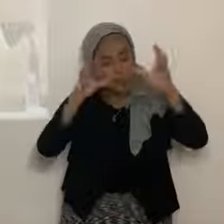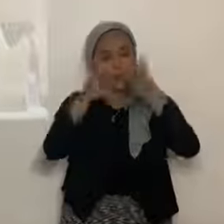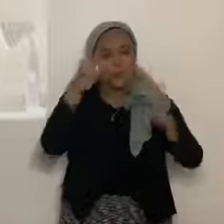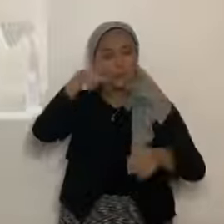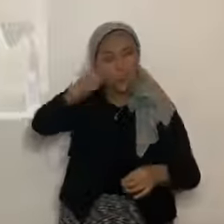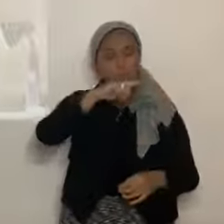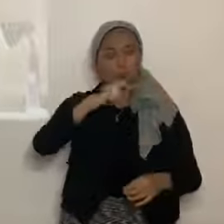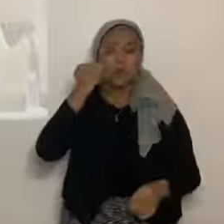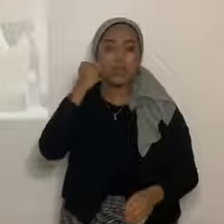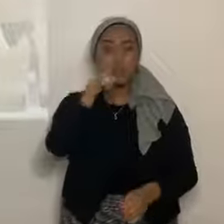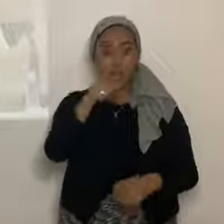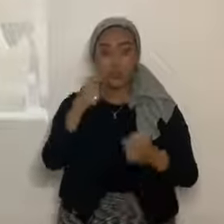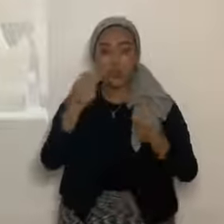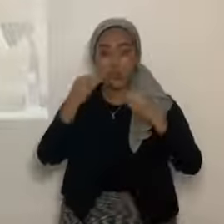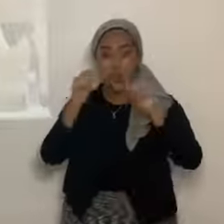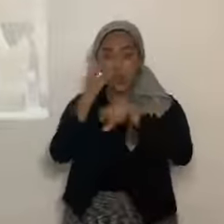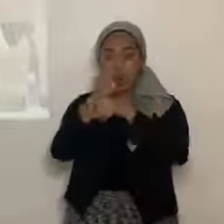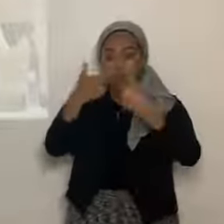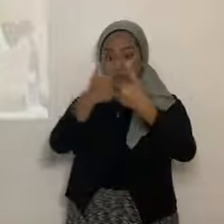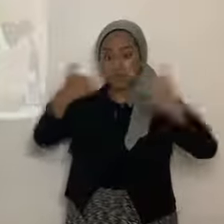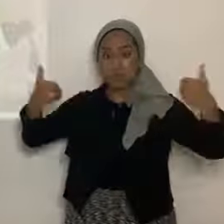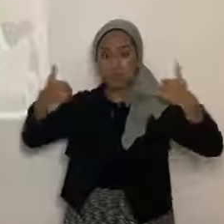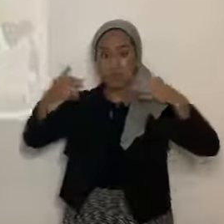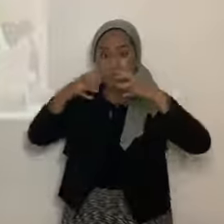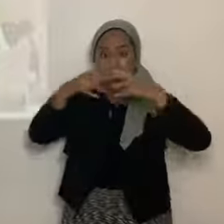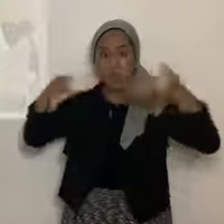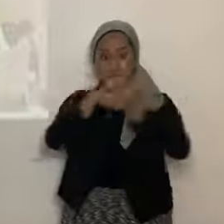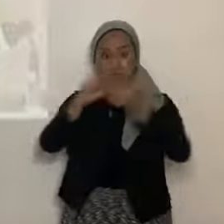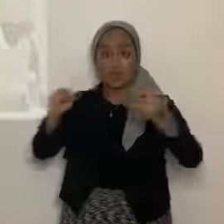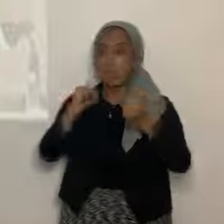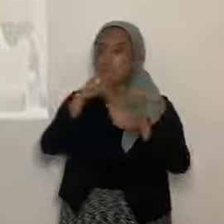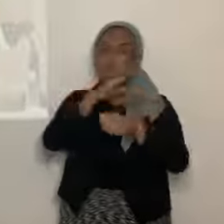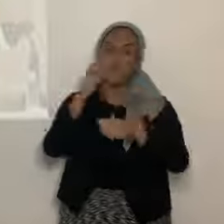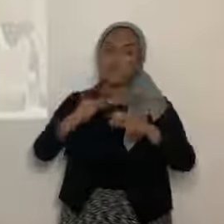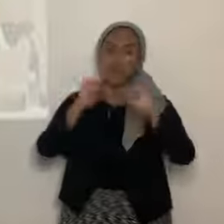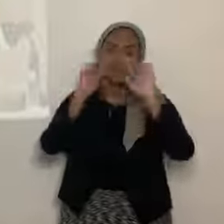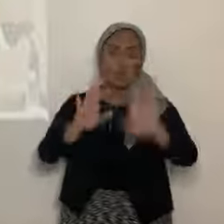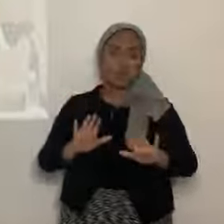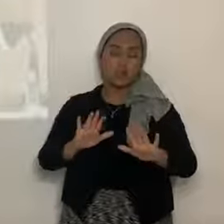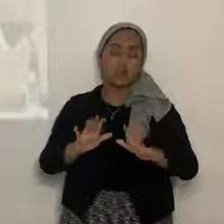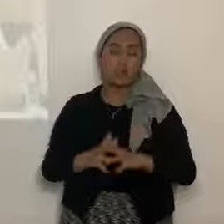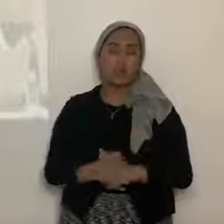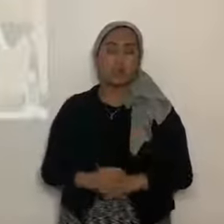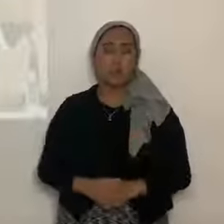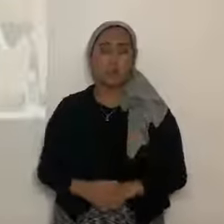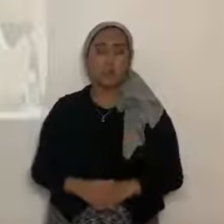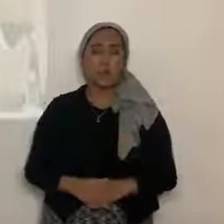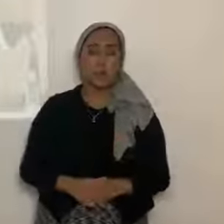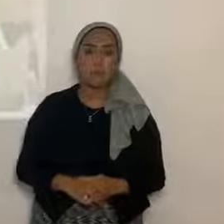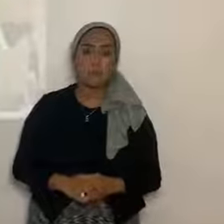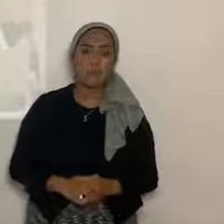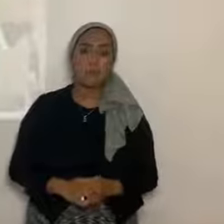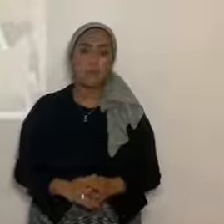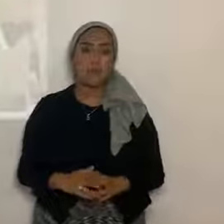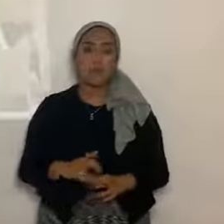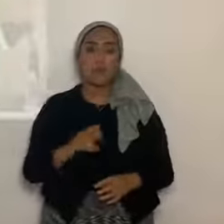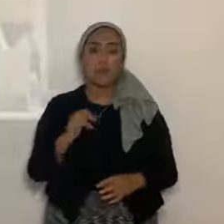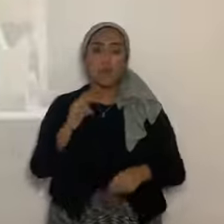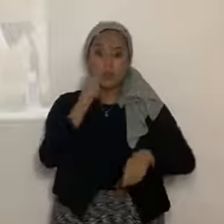Si haces eso, no prosperarás. Yo te deseo bendición, repito. Entonces, cada Keilah o cada